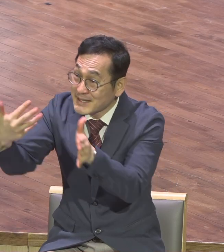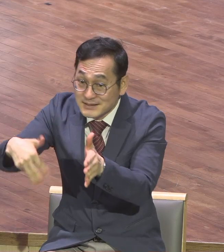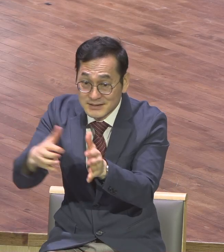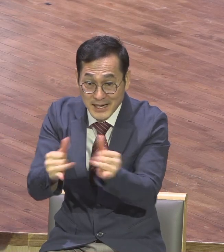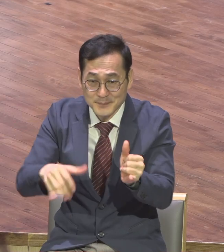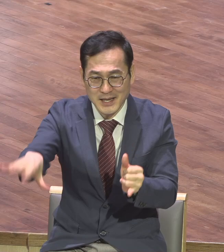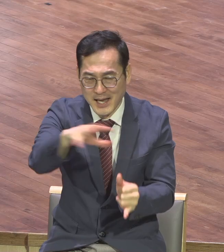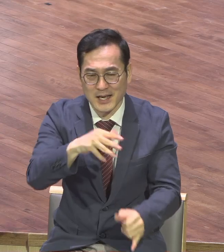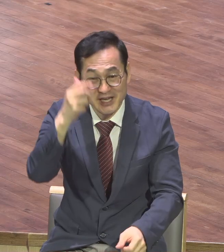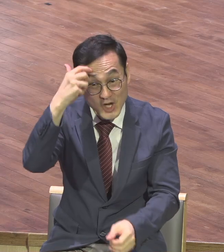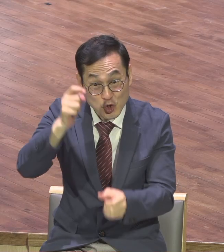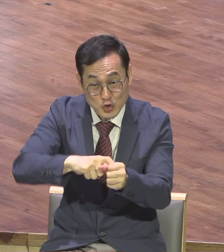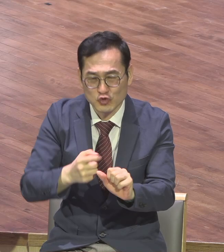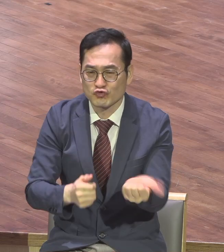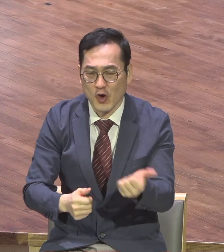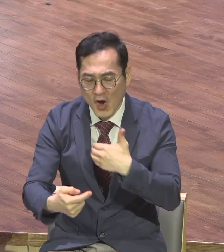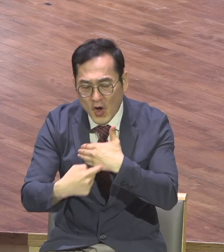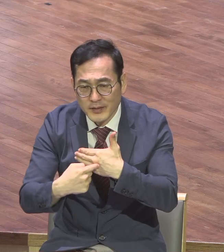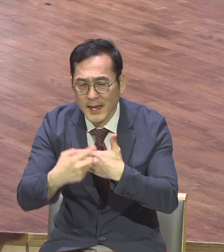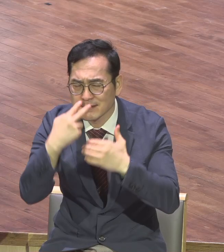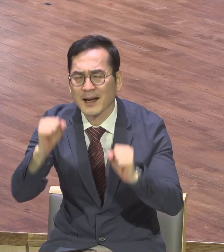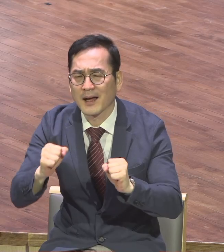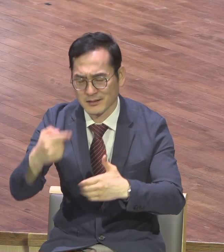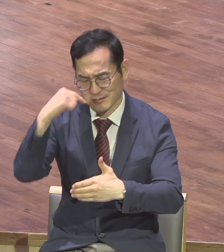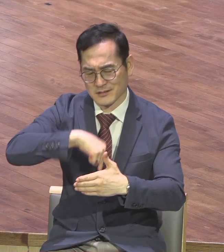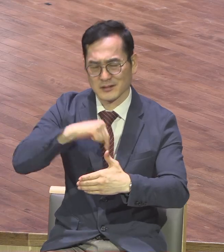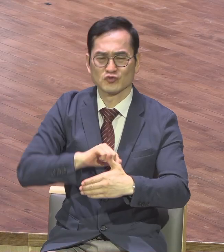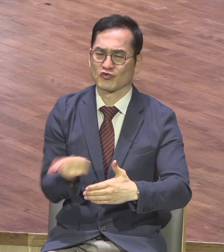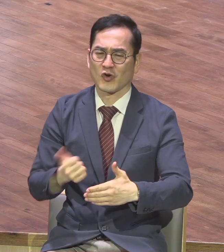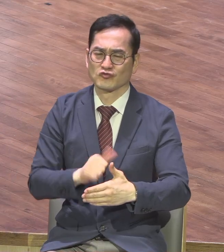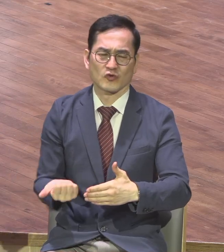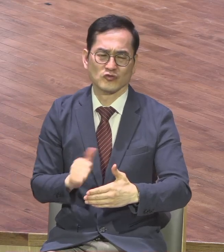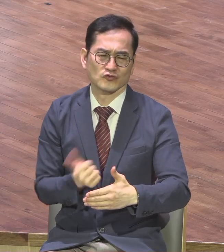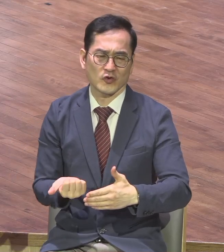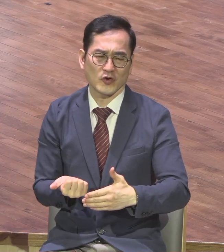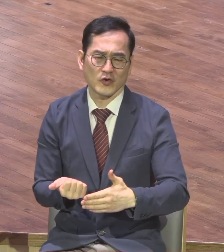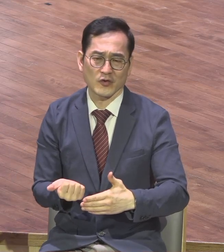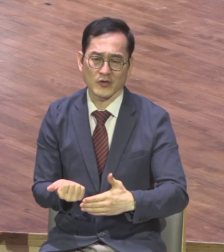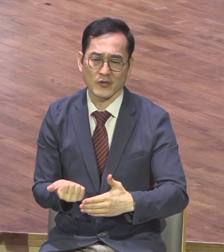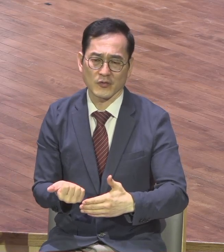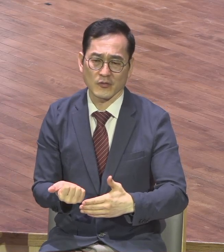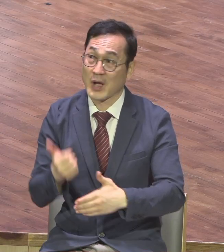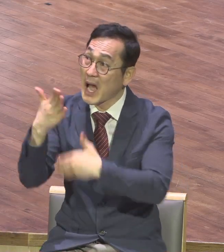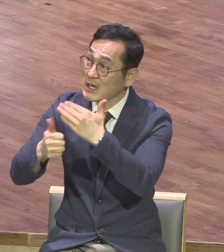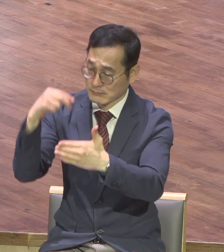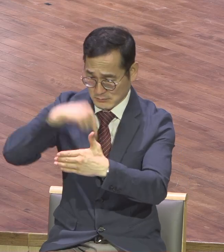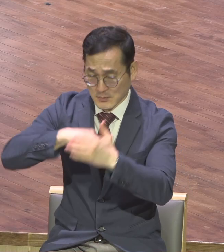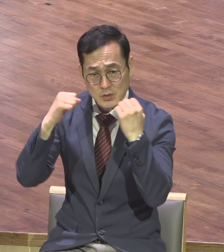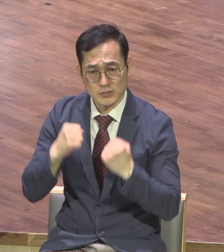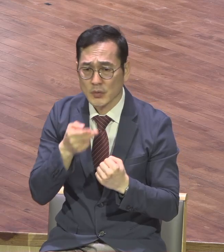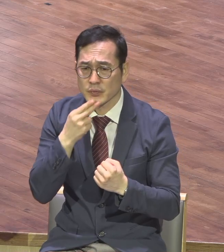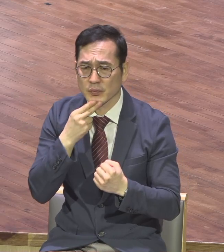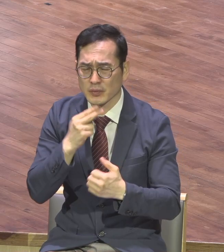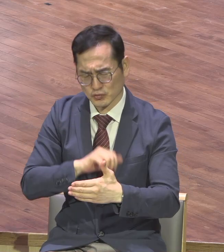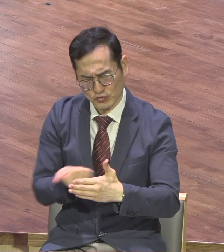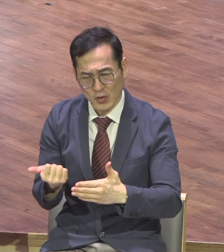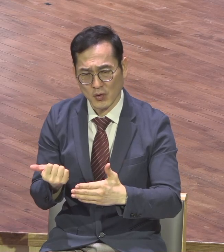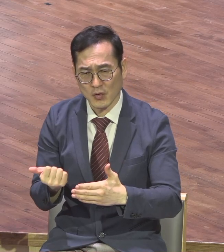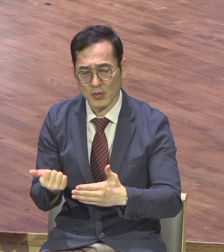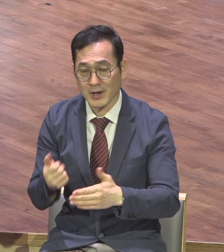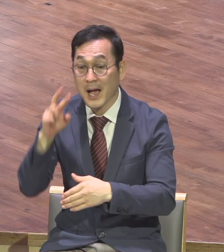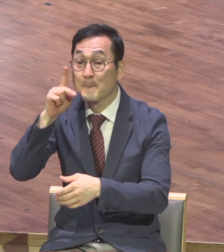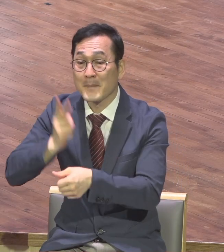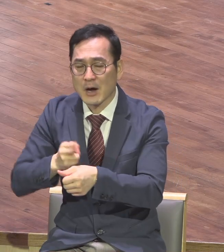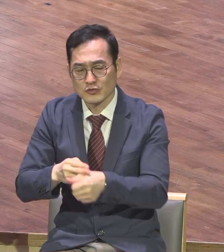것 같은데 영적으로 다 죽은 상태. 하나님 없으니까. 바울은 계속해서 이런 영적 상태에